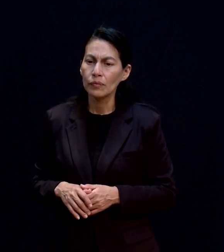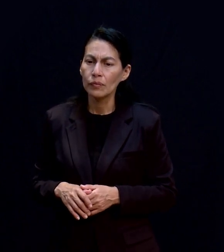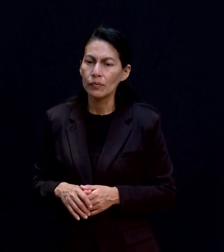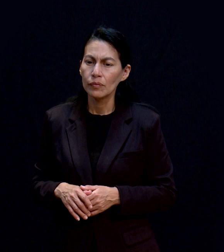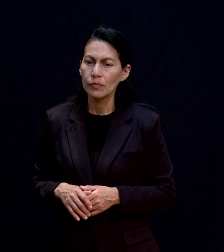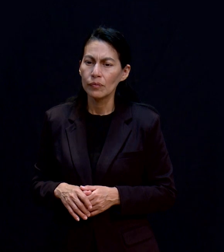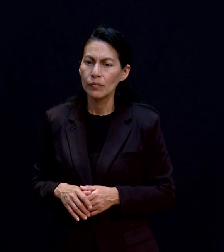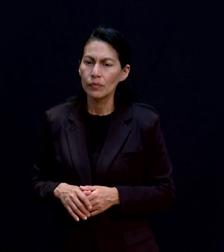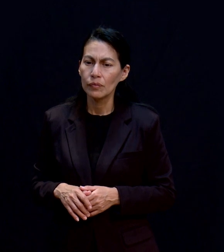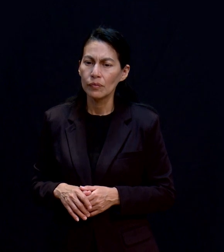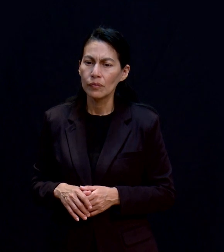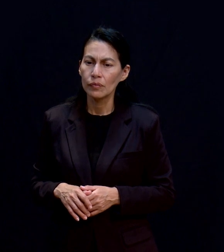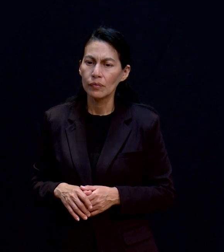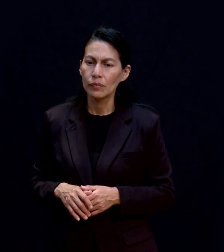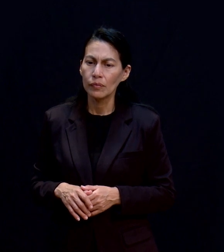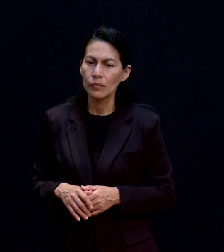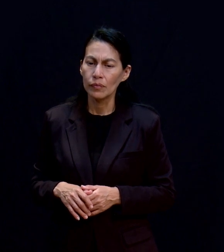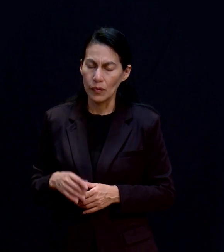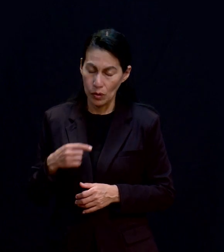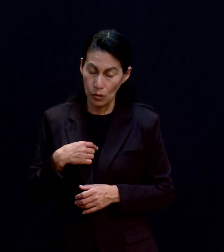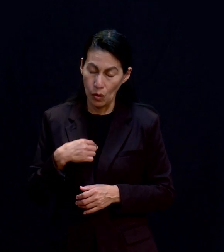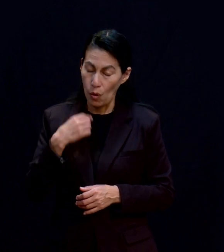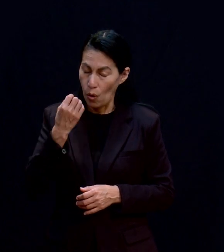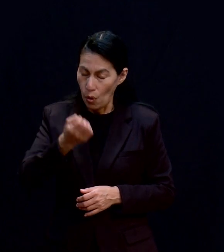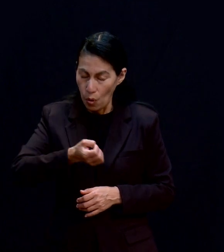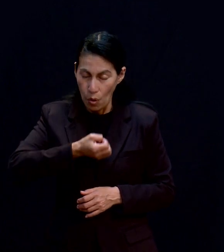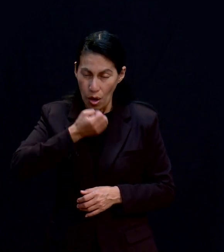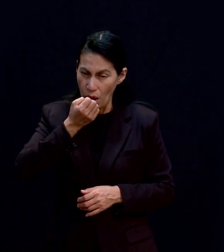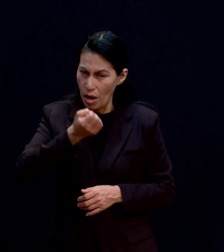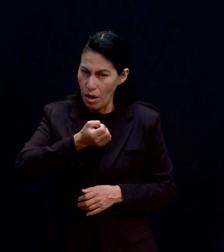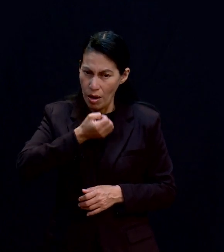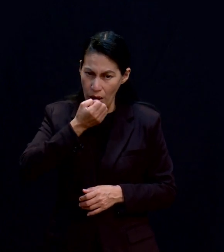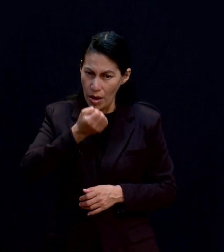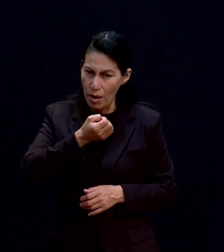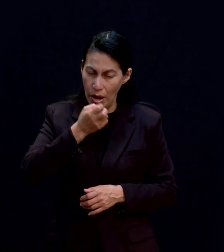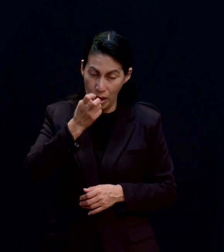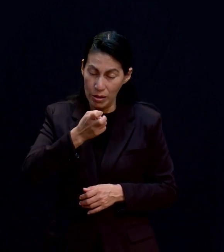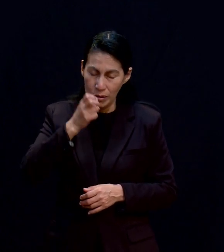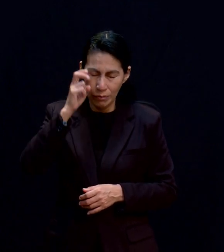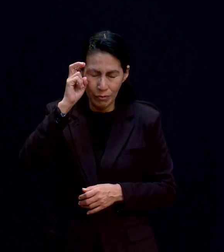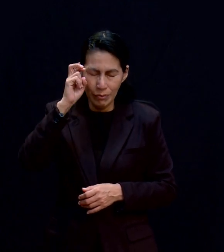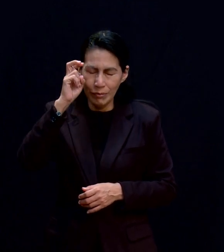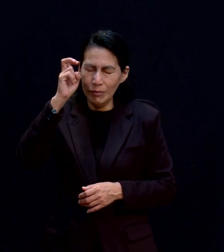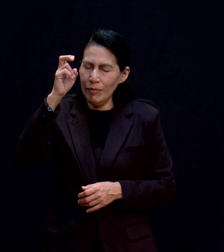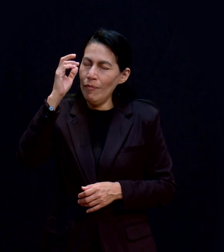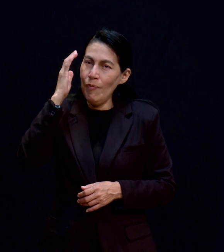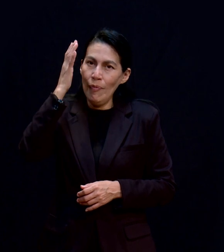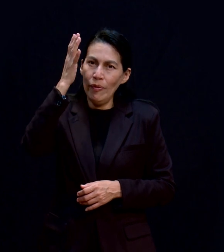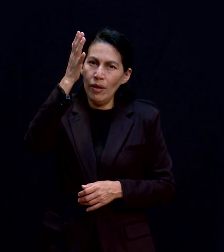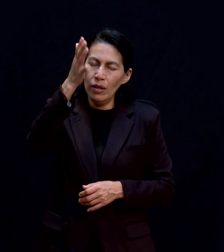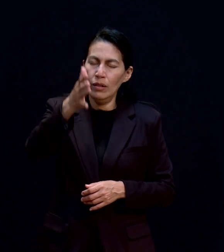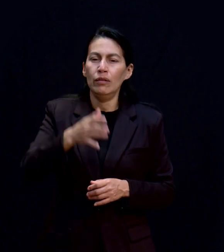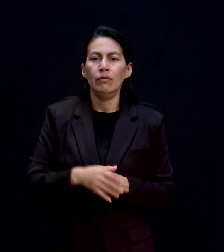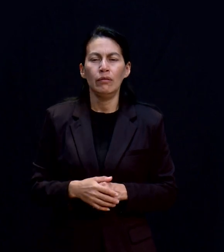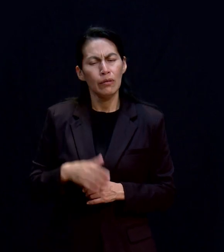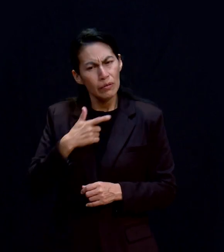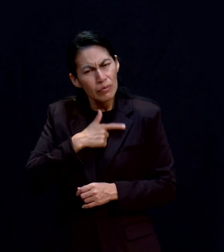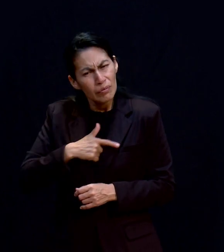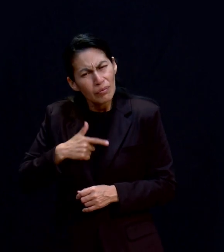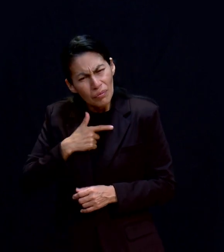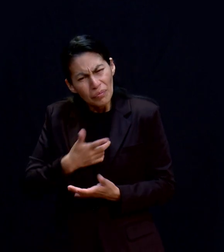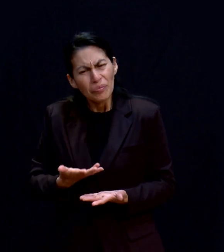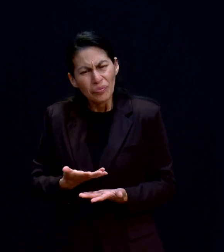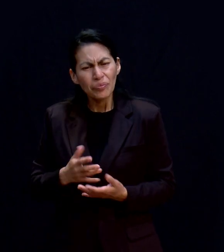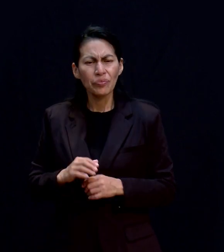a la vez que ponía pues esto en manos de dios porque yo lo veía como un sueño estaba viendo